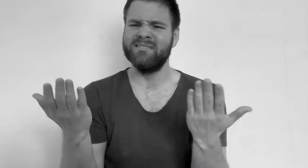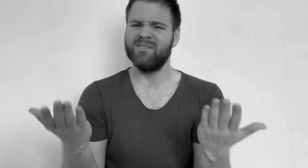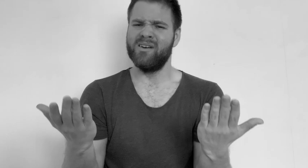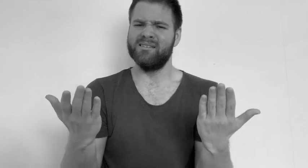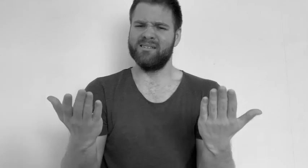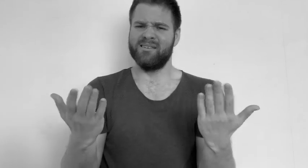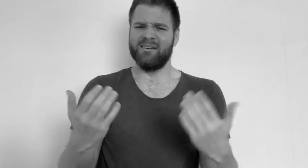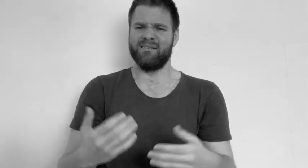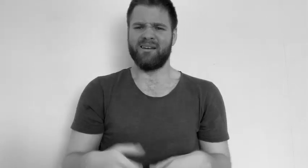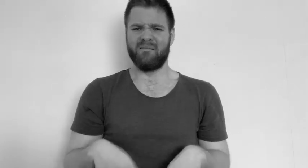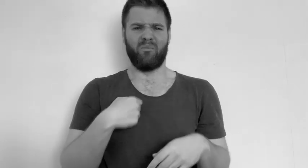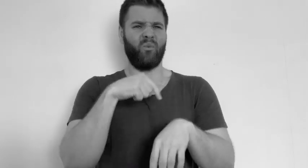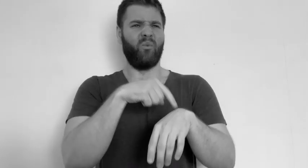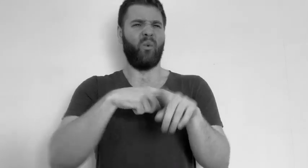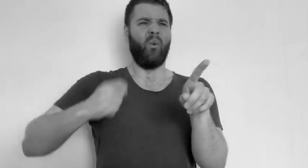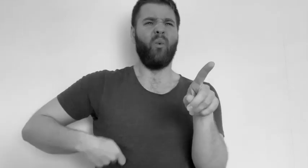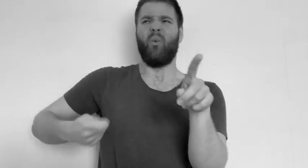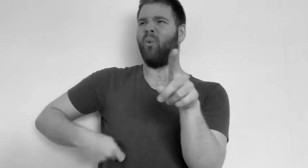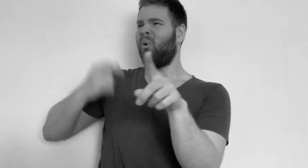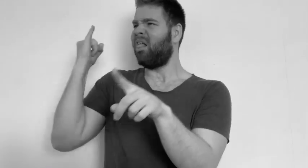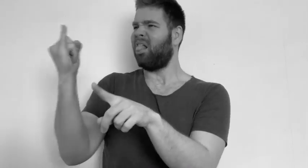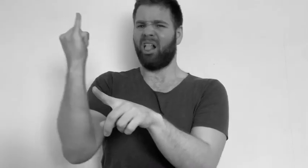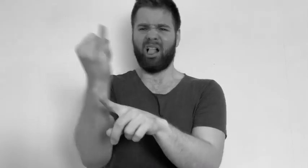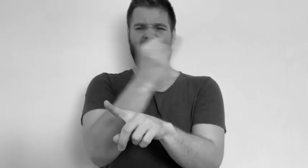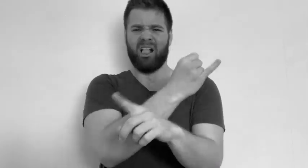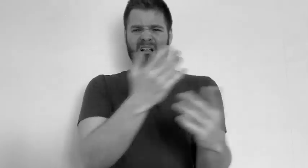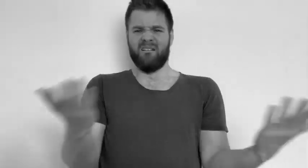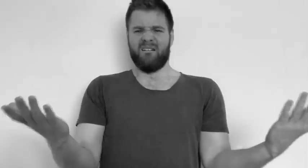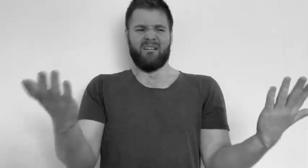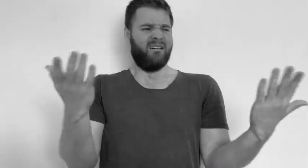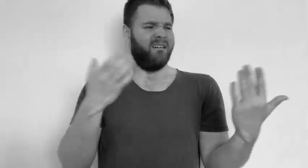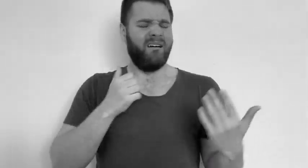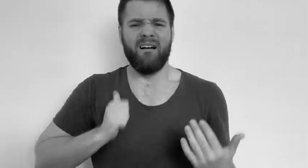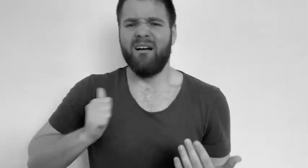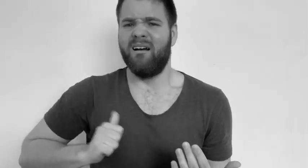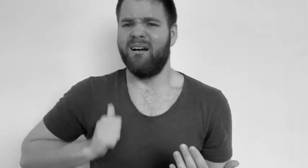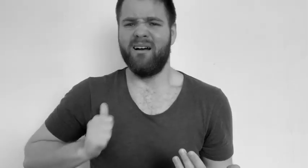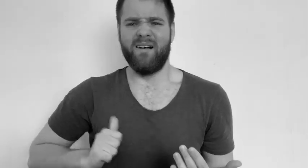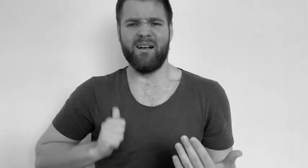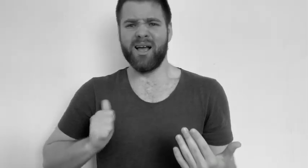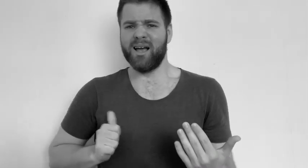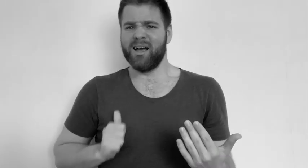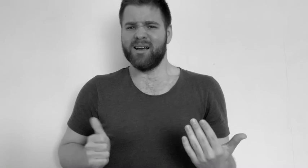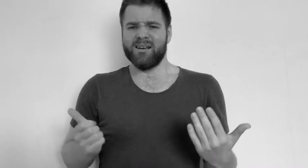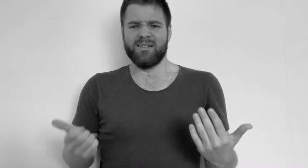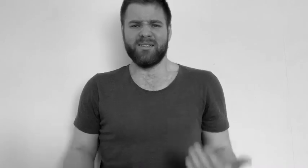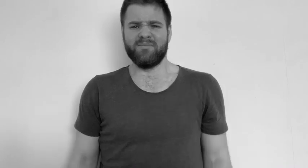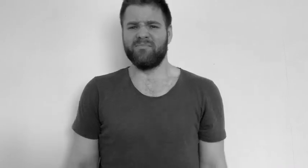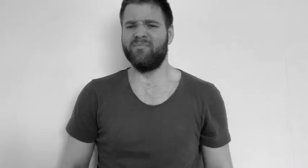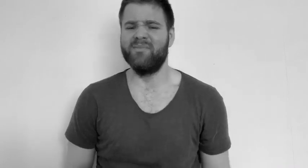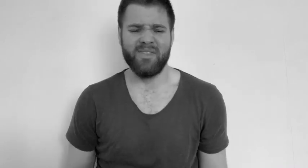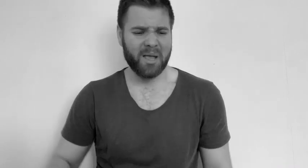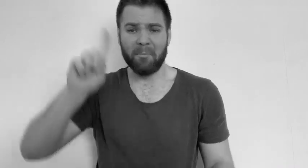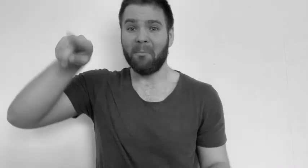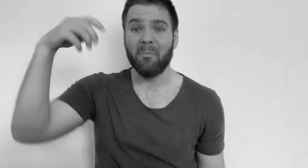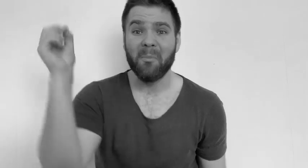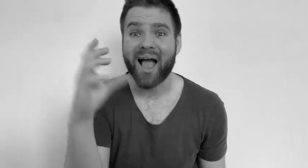viletsus, kõikjal enda ümber näen vaid kurjust ja inetust. Oh häda, oi häda, ja kui päike tuleb korraks välja,